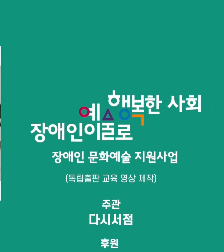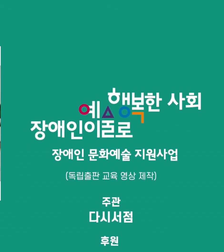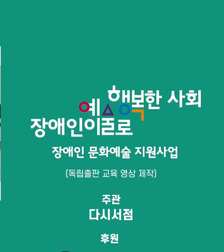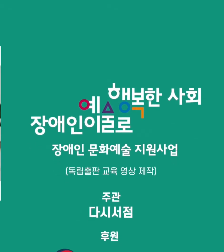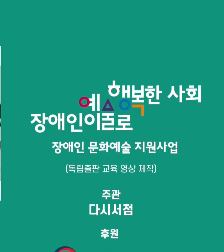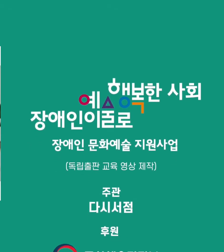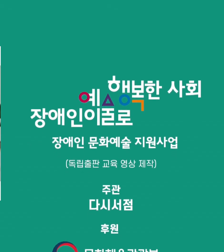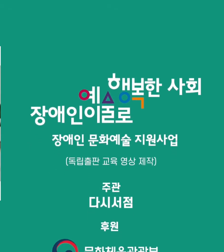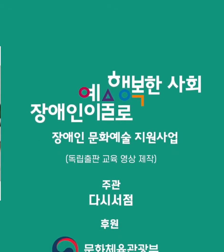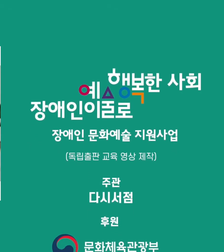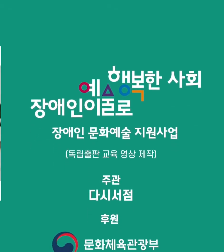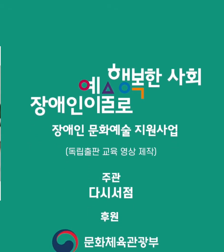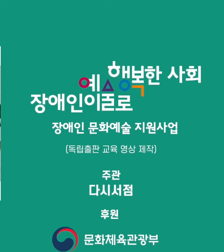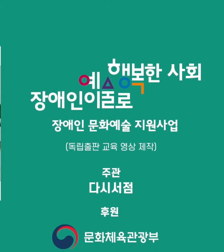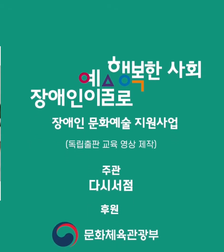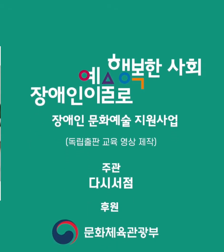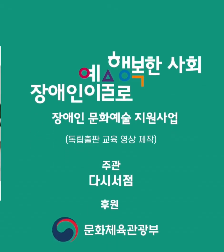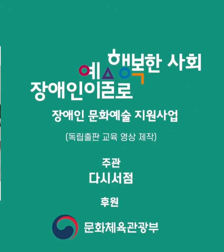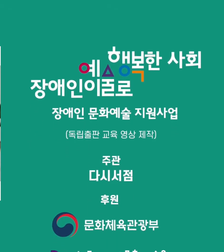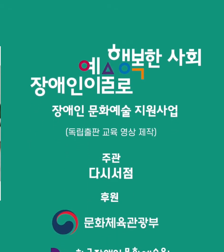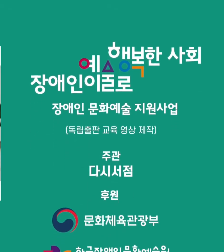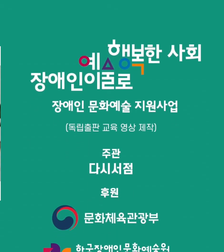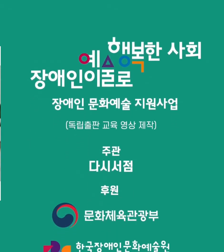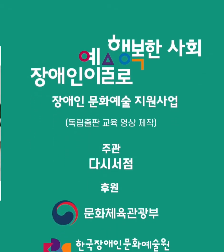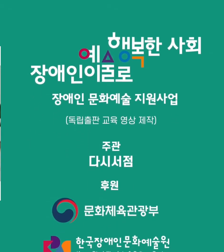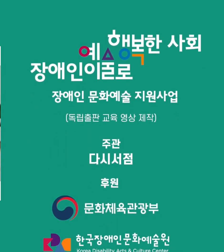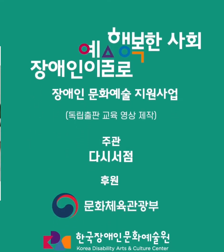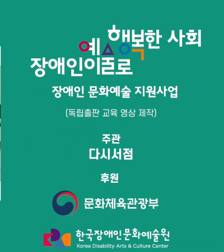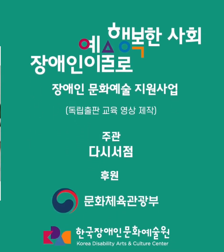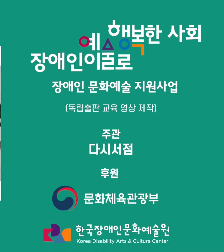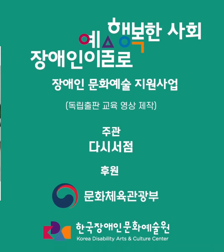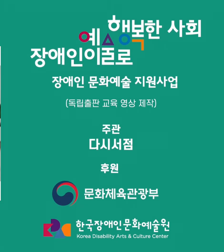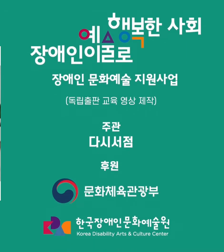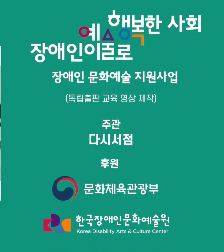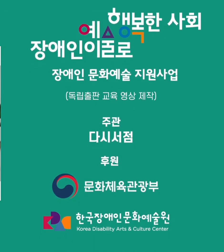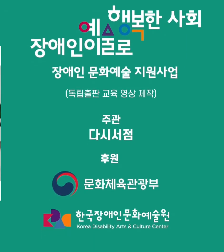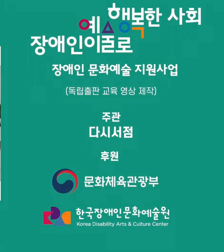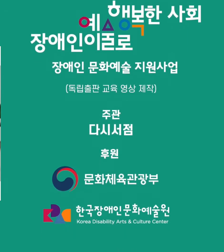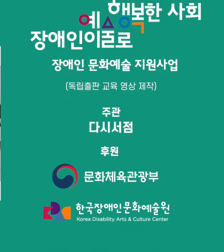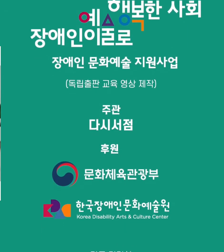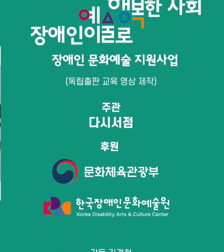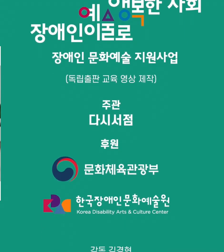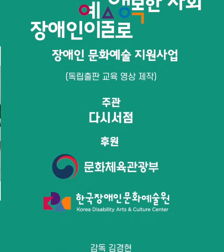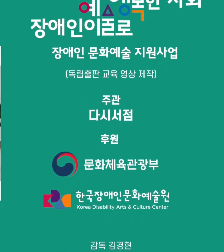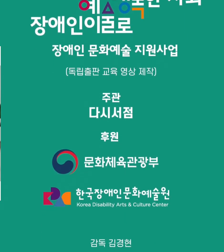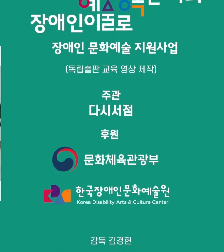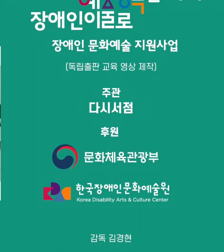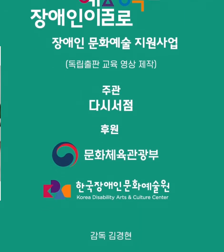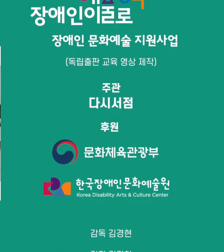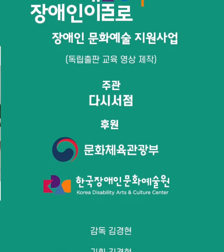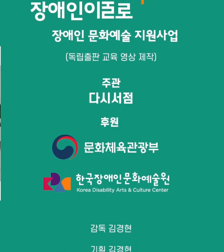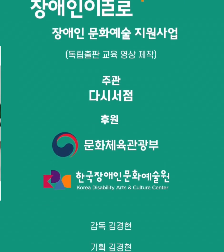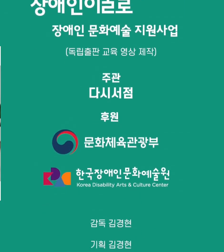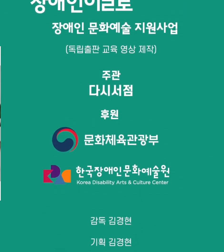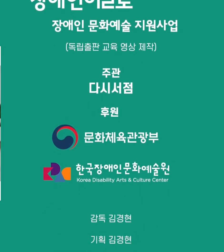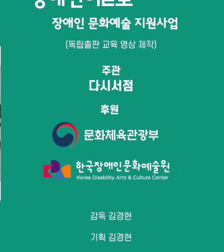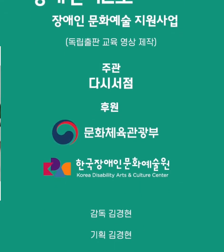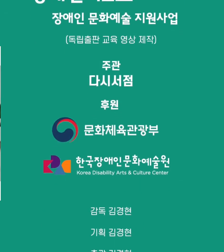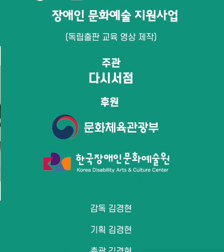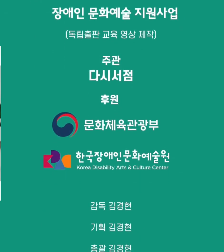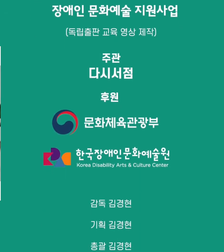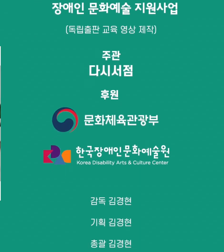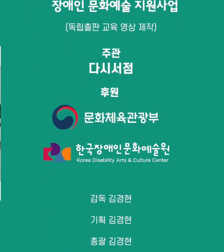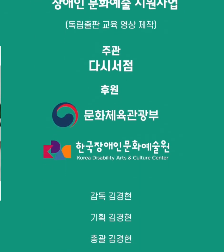뭔가 이런 스마트 디바이스로 볼 때 전혀 물리적인 변형이 없잖아요.